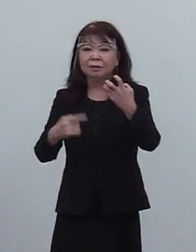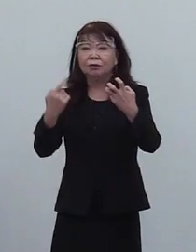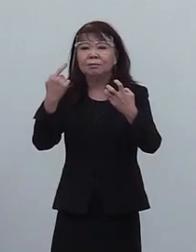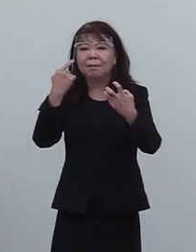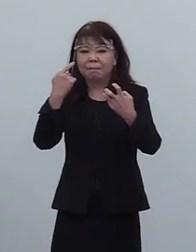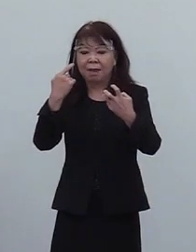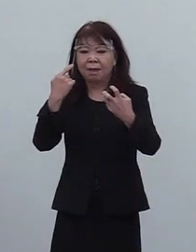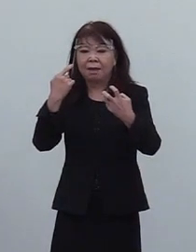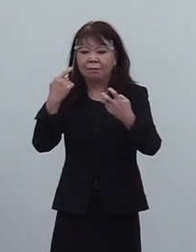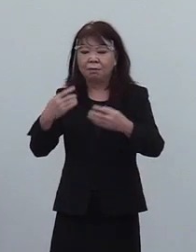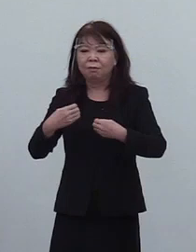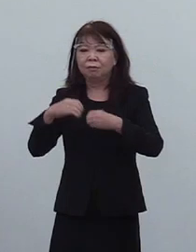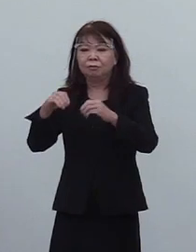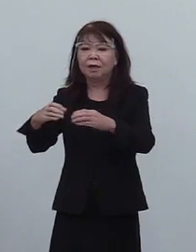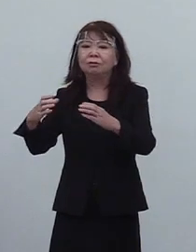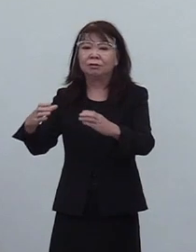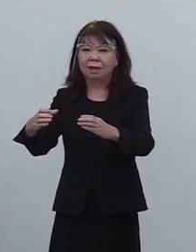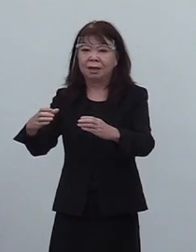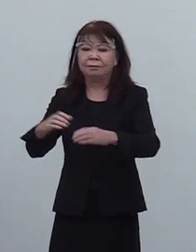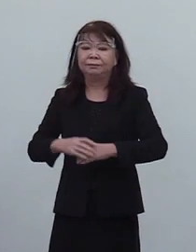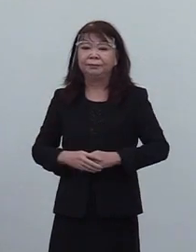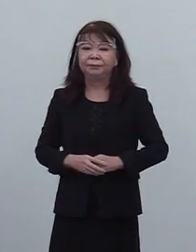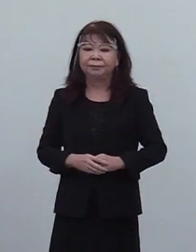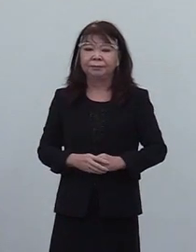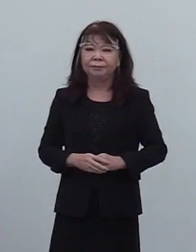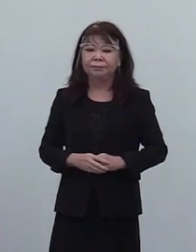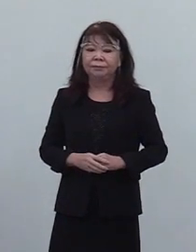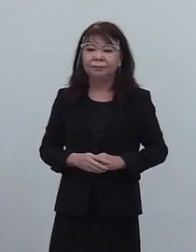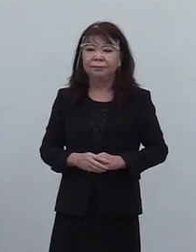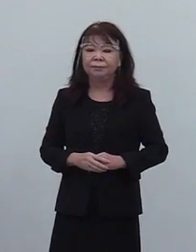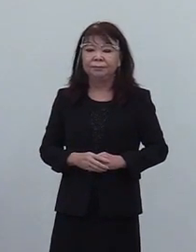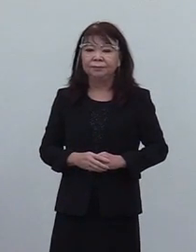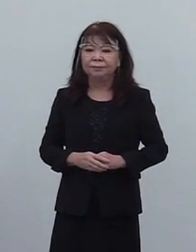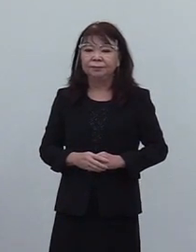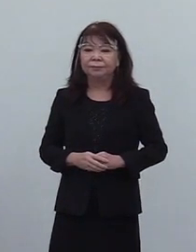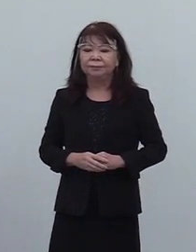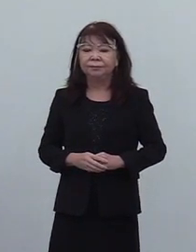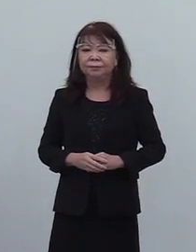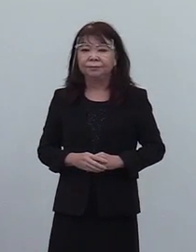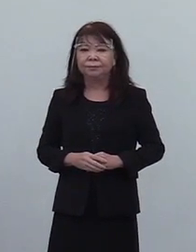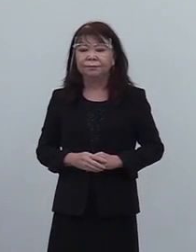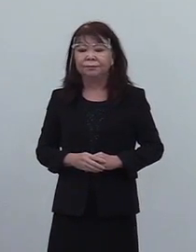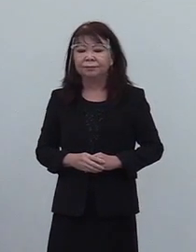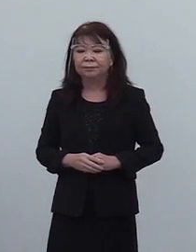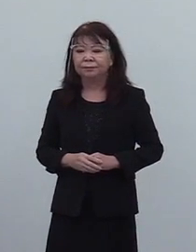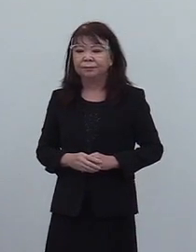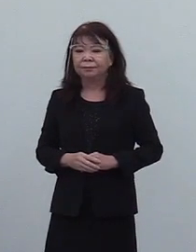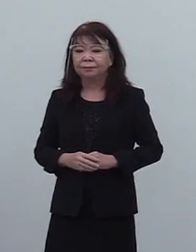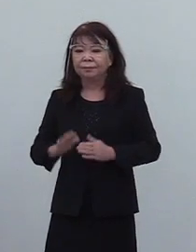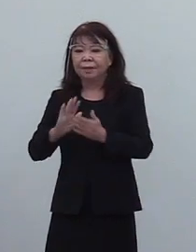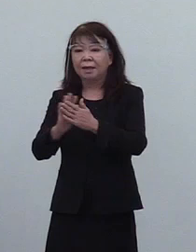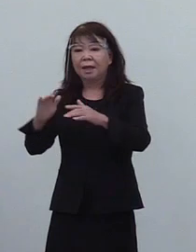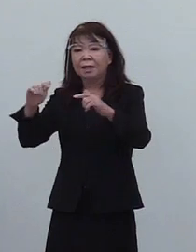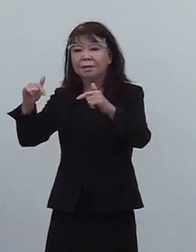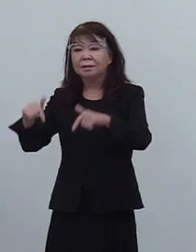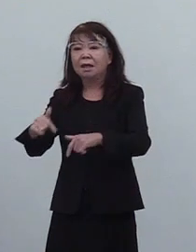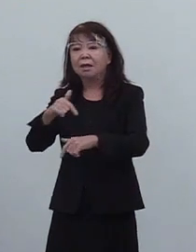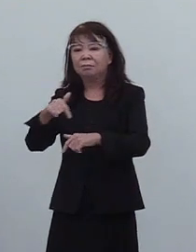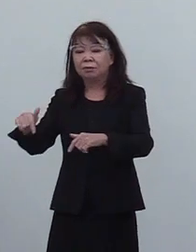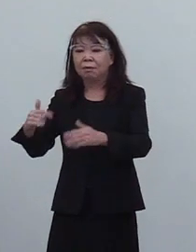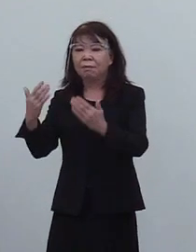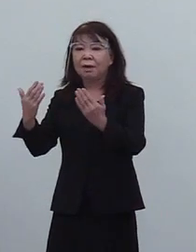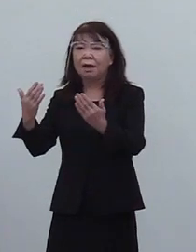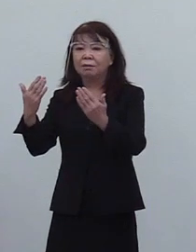目の発生でございます。こちらですね、概要でございますが、県西部の学校